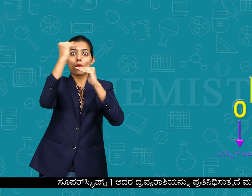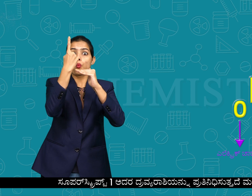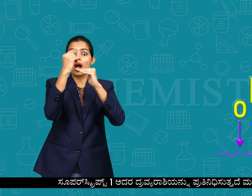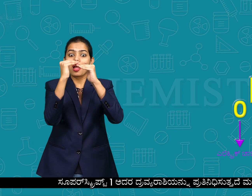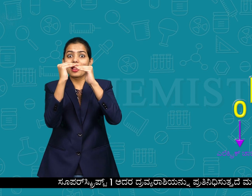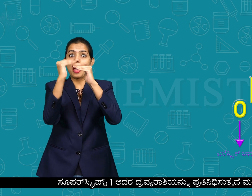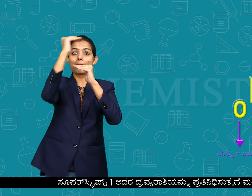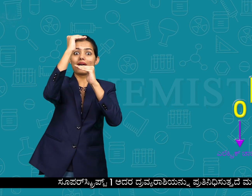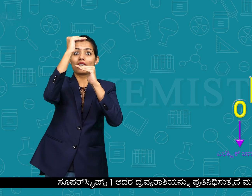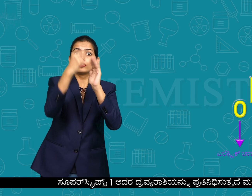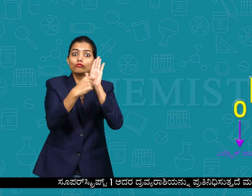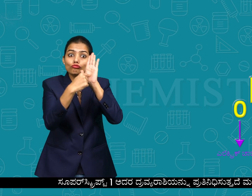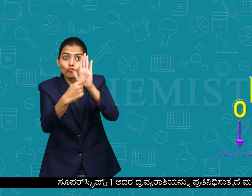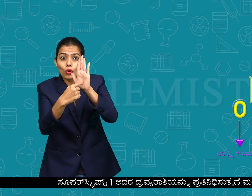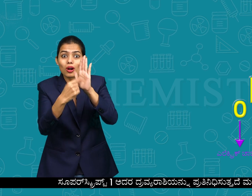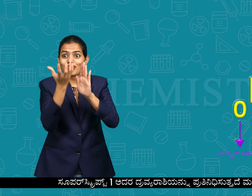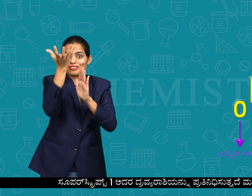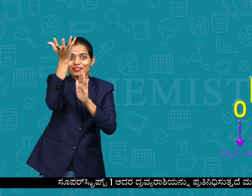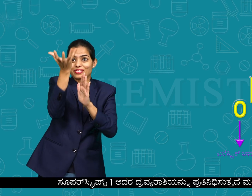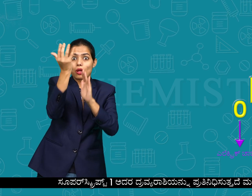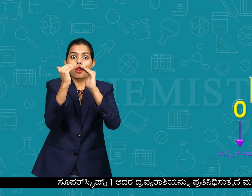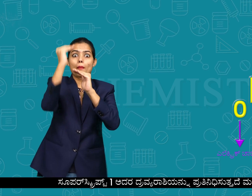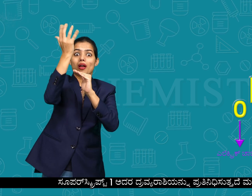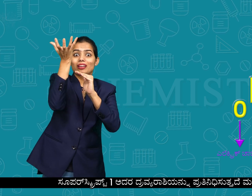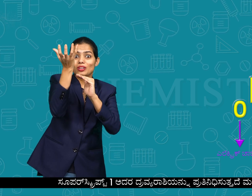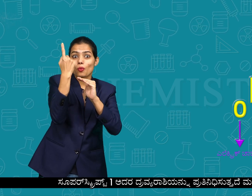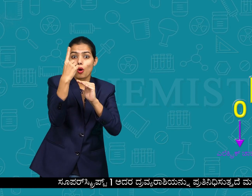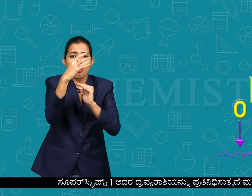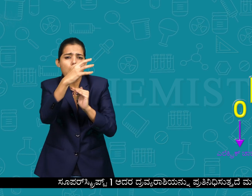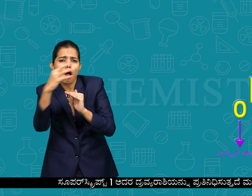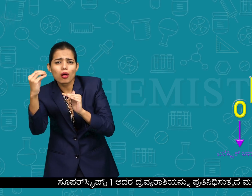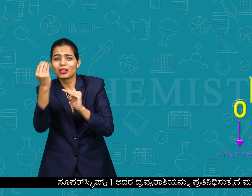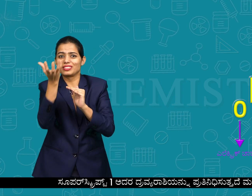ಸೂಪರ್ಸ್ಕ್ರಿಪ್ಟ್ 1 ಅದರ ದ್ರವ್ಯರಾಶಿಯನ್ನು ಪ್ರತಿನಿಧಿಸುತ್ತದೆ ಮತ್ತು